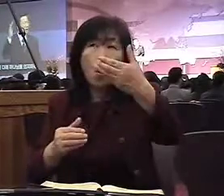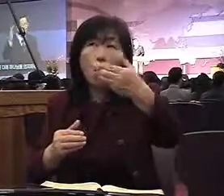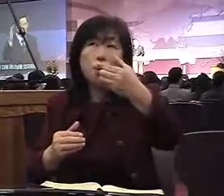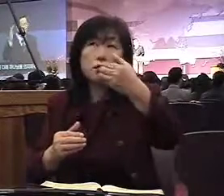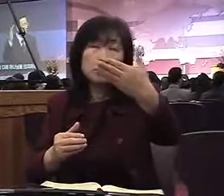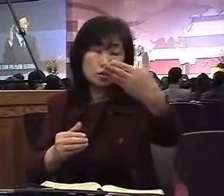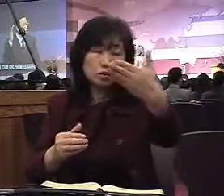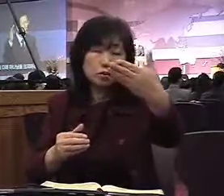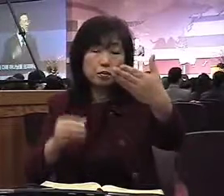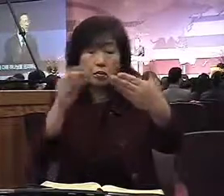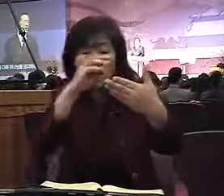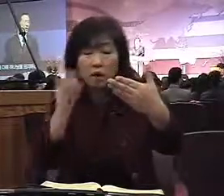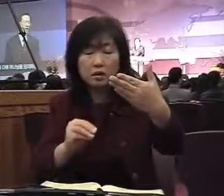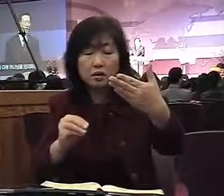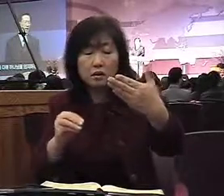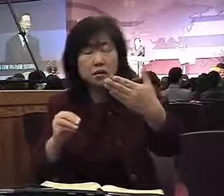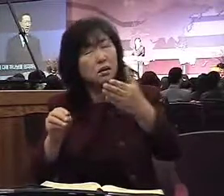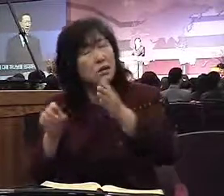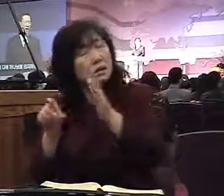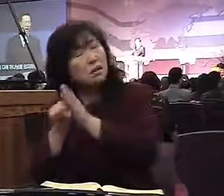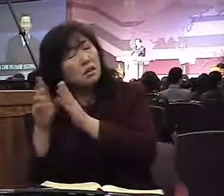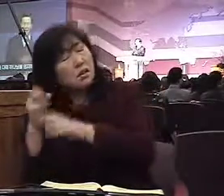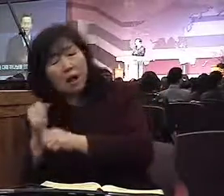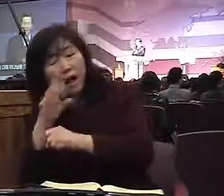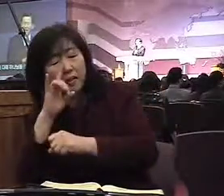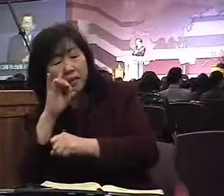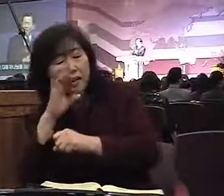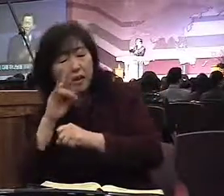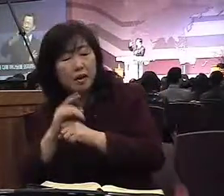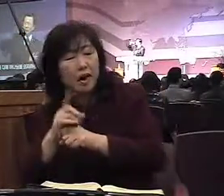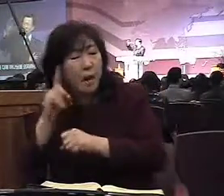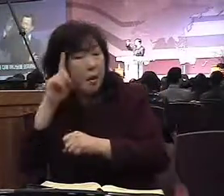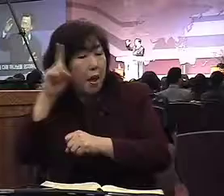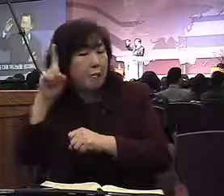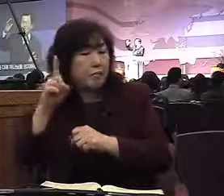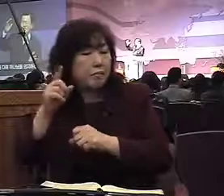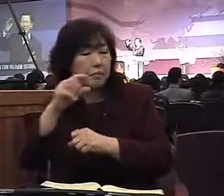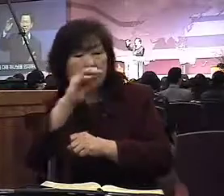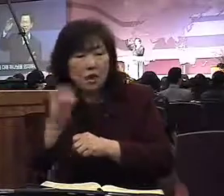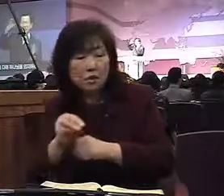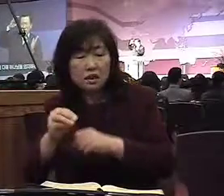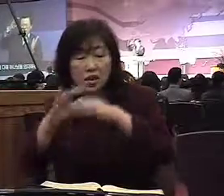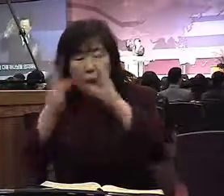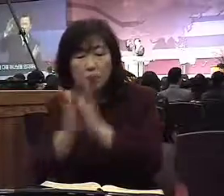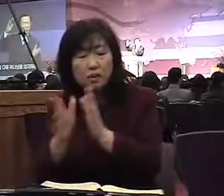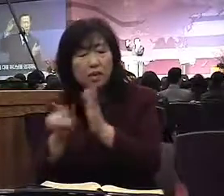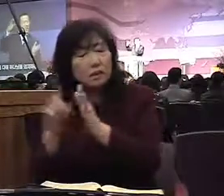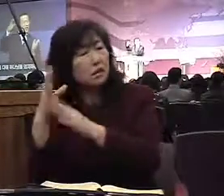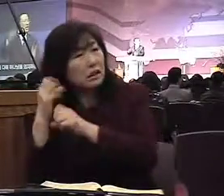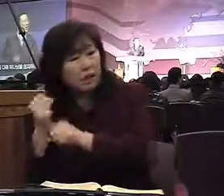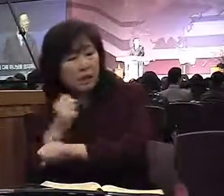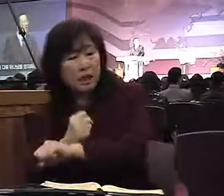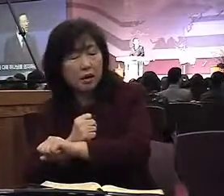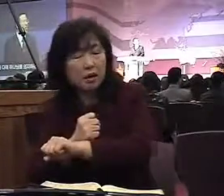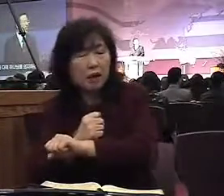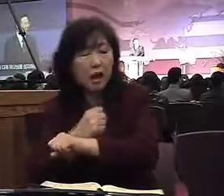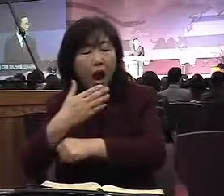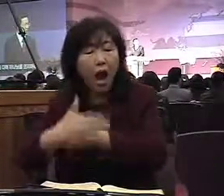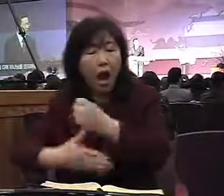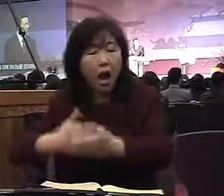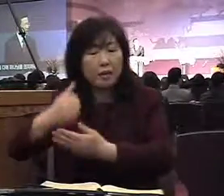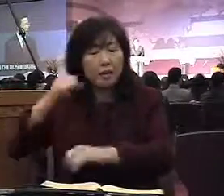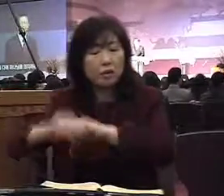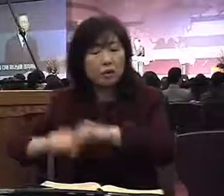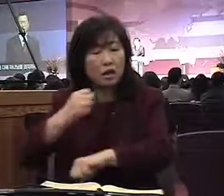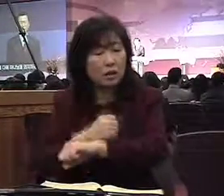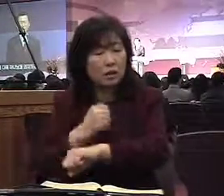99%만 의지해도 안 돼요. 우리가 생각할 때 그래도 내가 하나님께 99% 의지하면 99%의 하나님 역사가 일어날 걸로